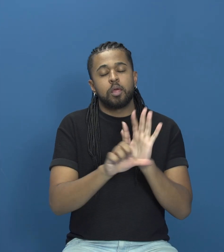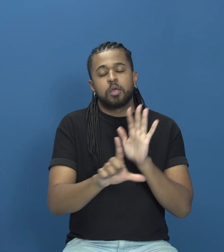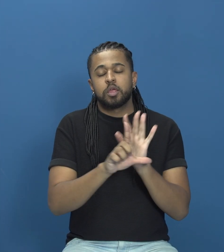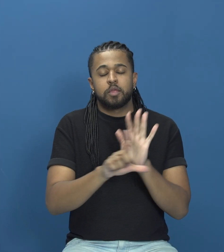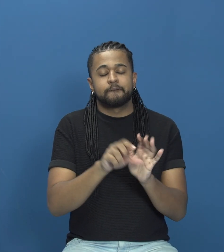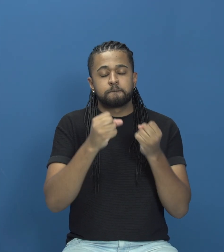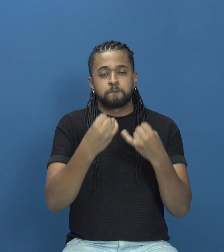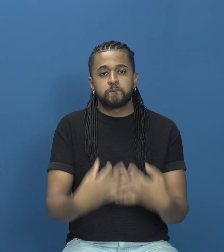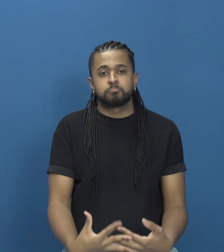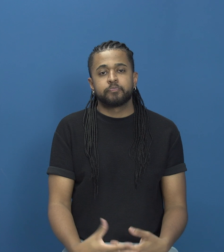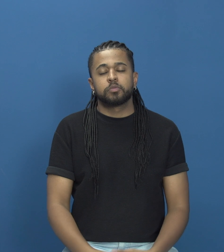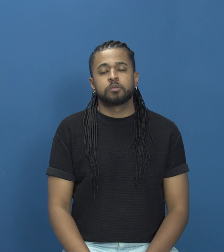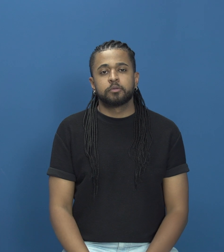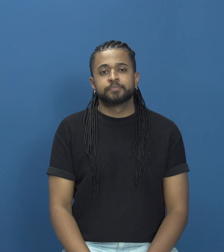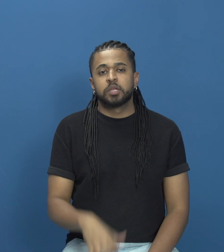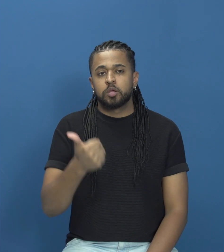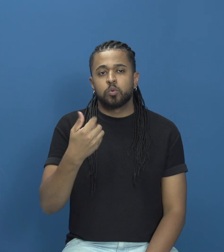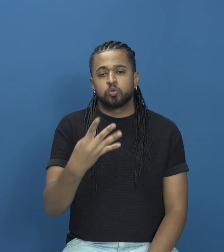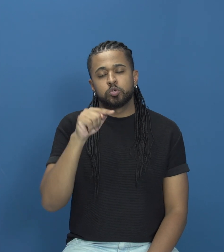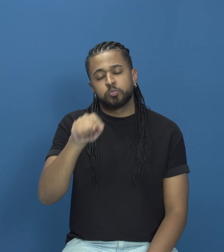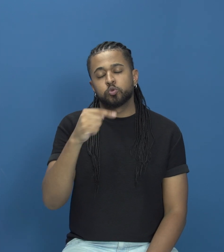legislação em vigor.